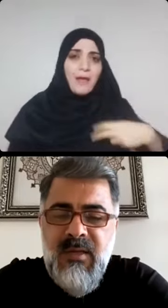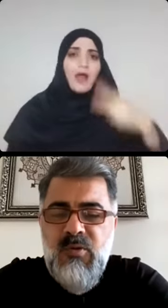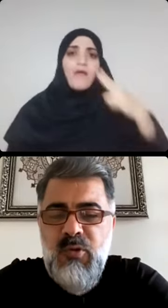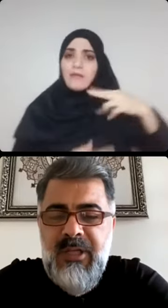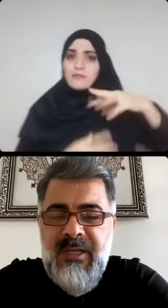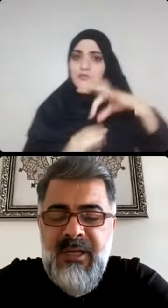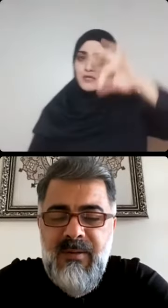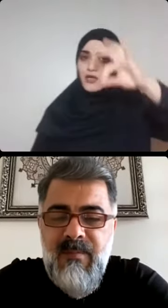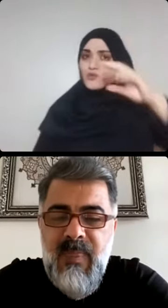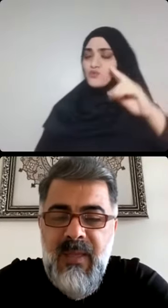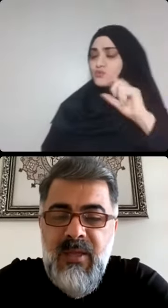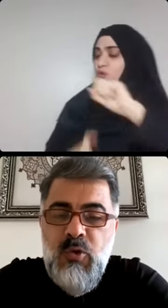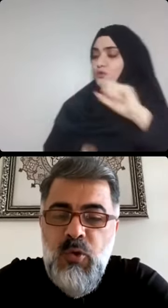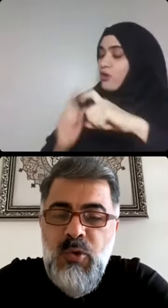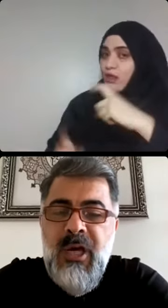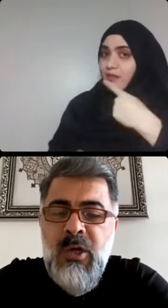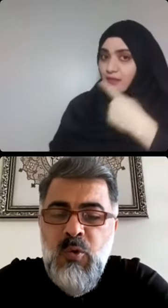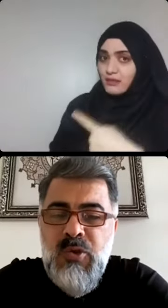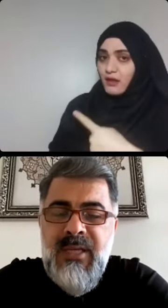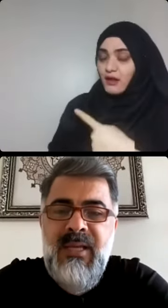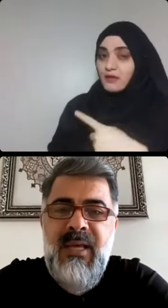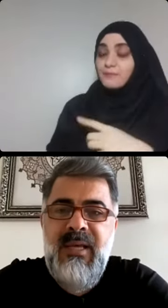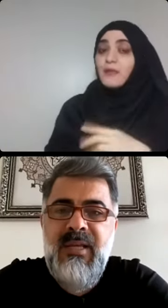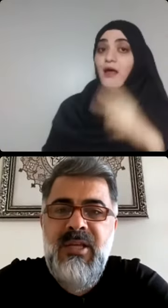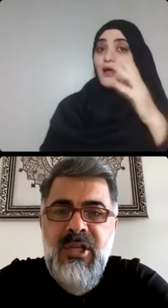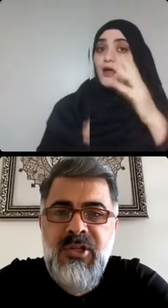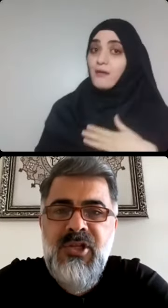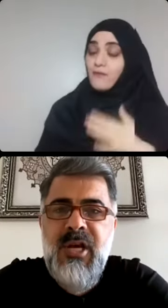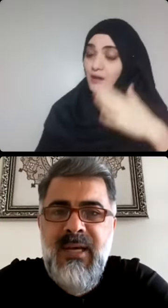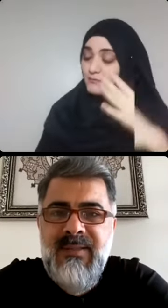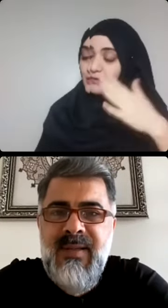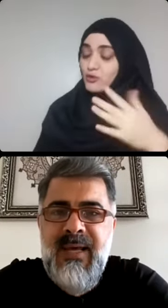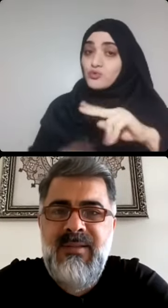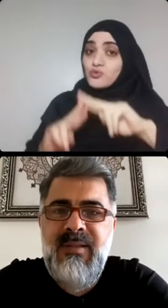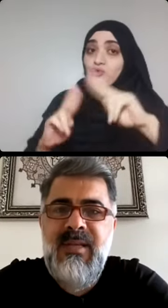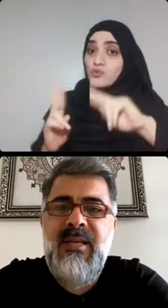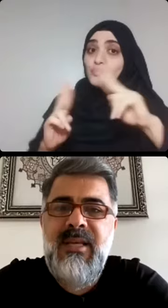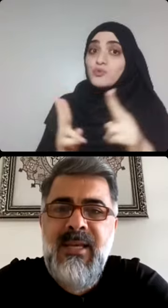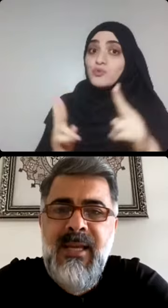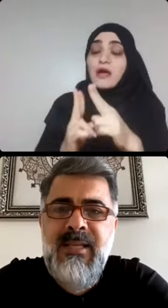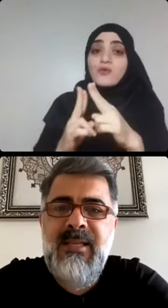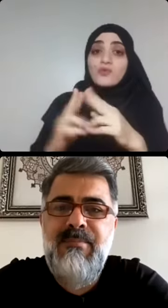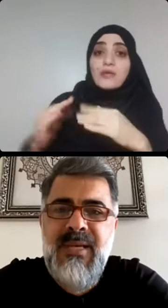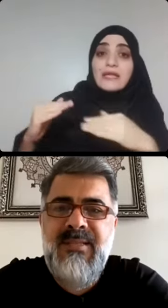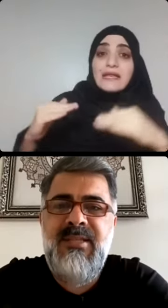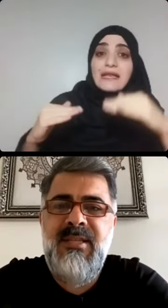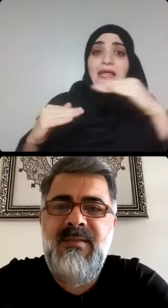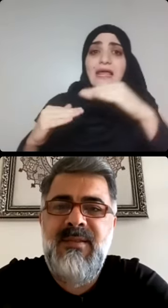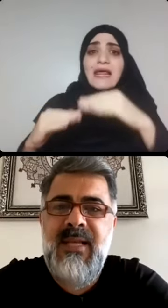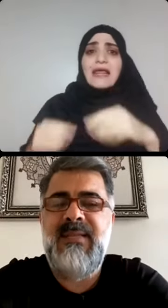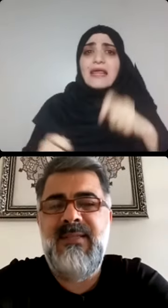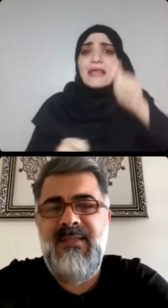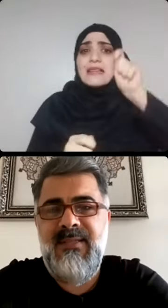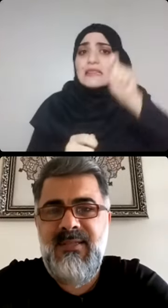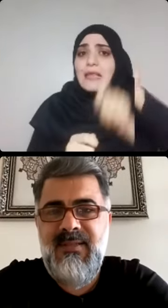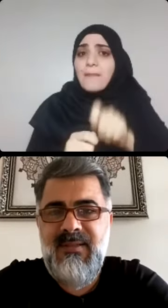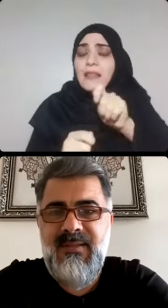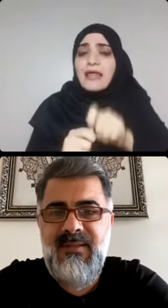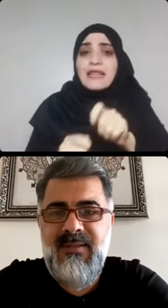ya Resulallah, dünya üzerine inşa edilen ilk mescit